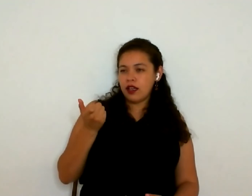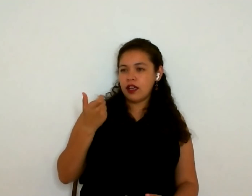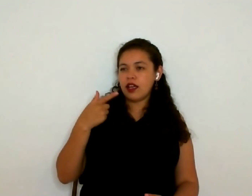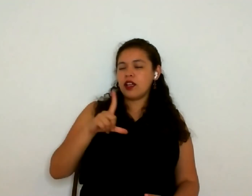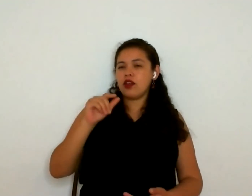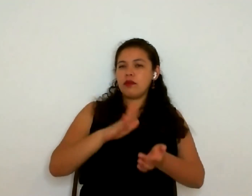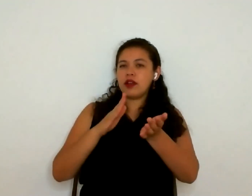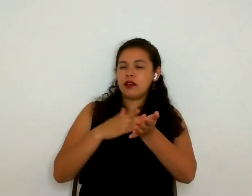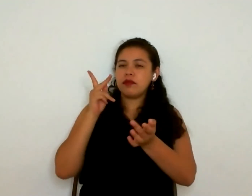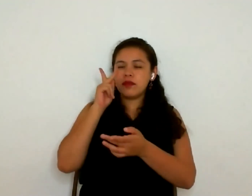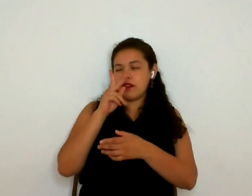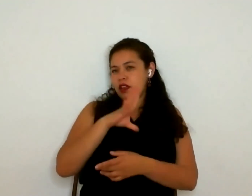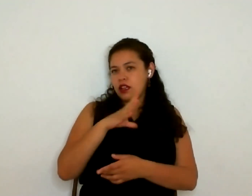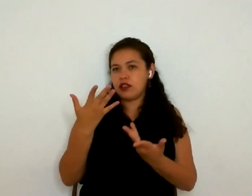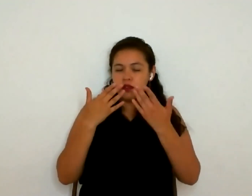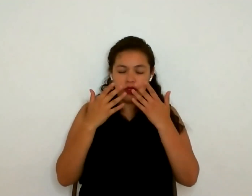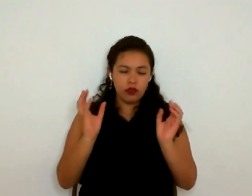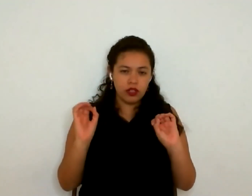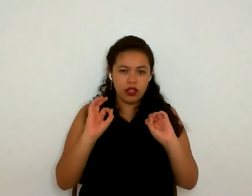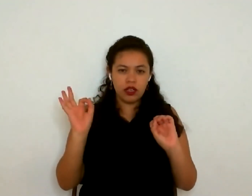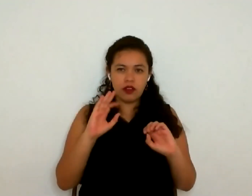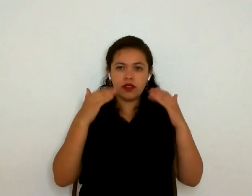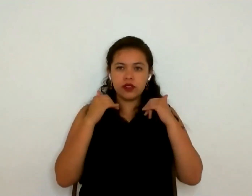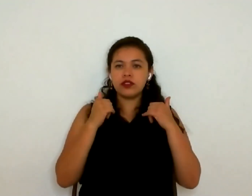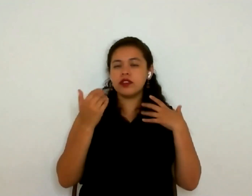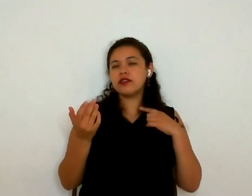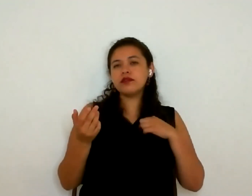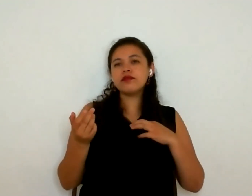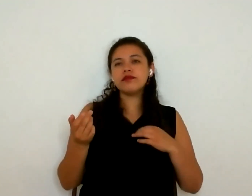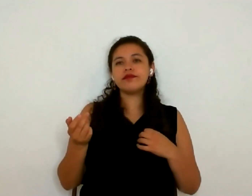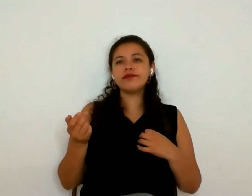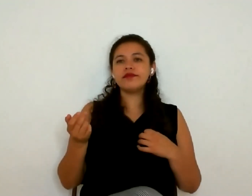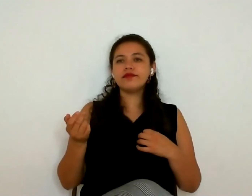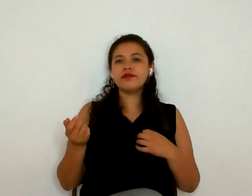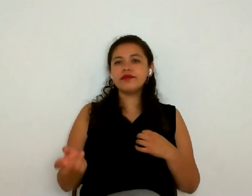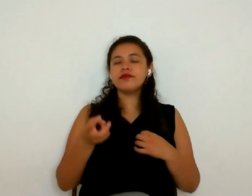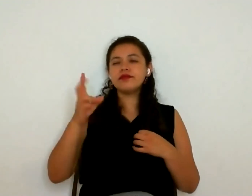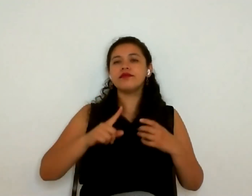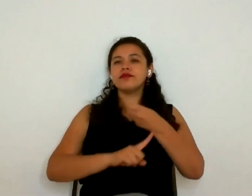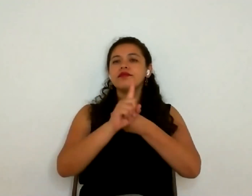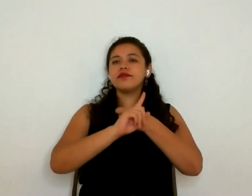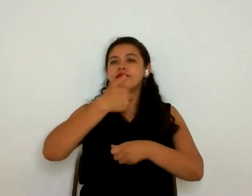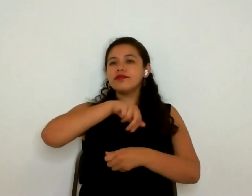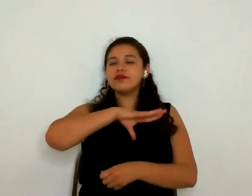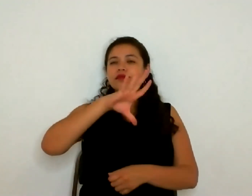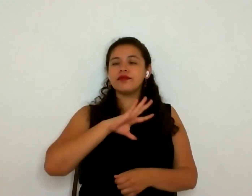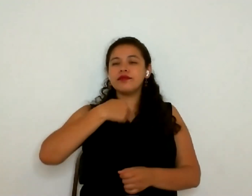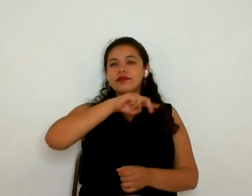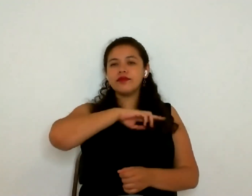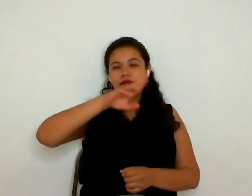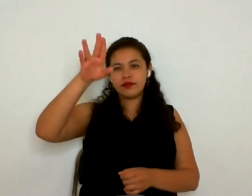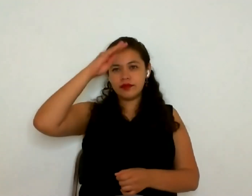si no hay talón de pago bueno pues entonces es que ese es uno de los problemas que nosotros encontramos por eso pensamos que es muy importante